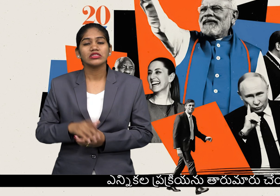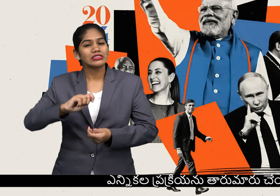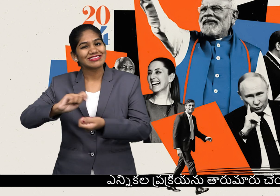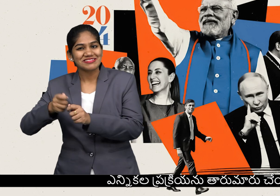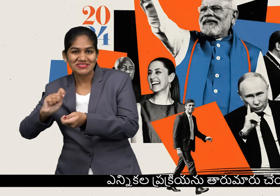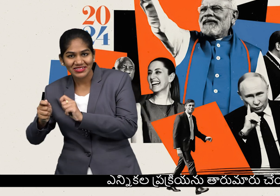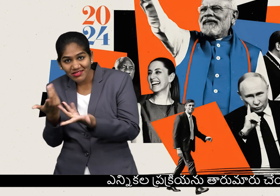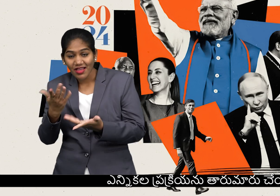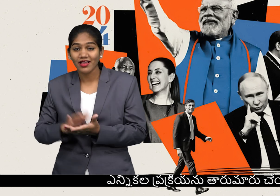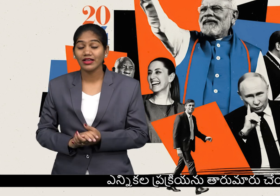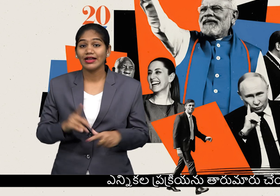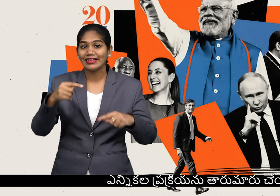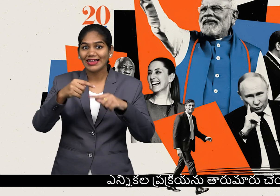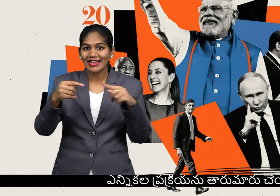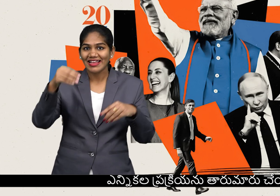చేయవచ్చు.